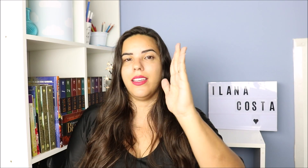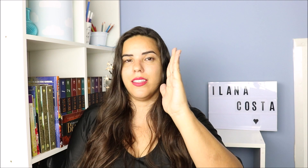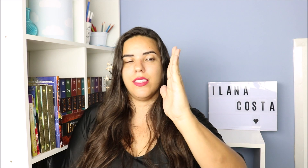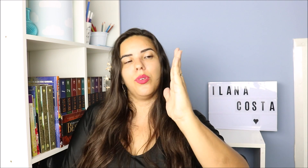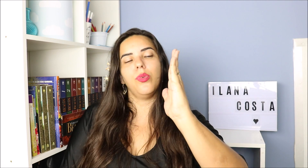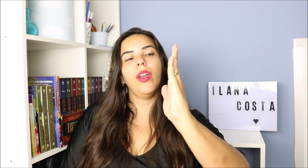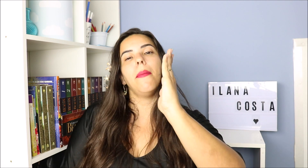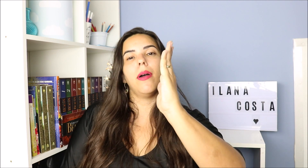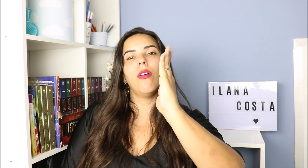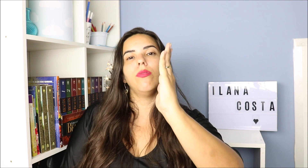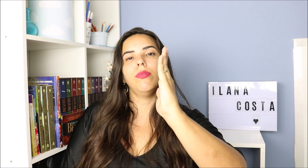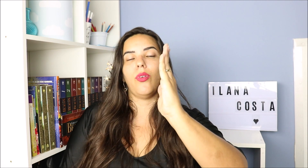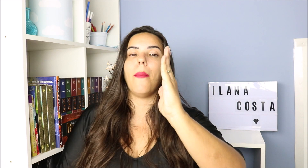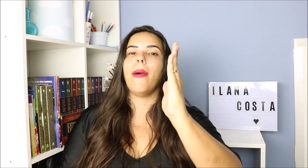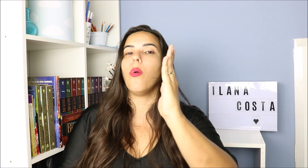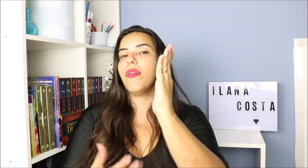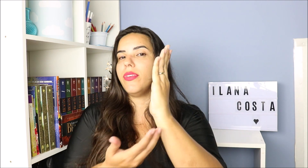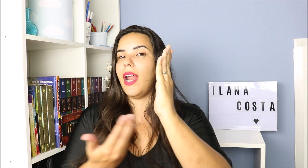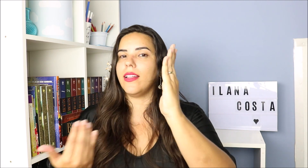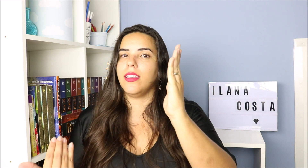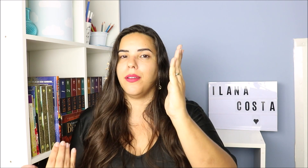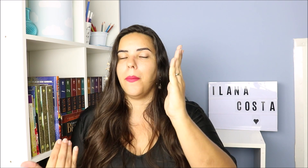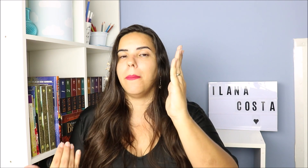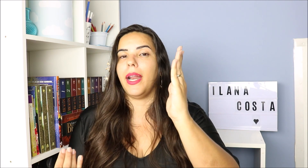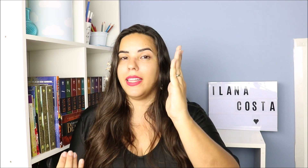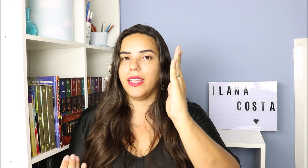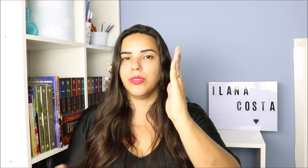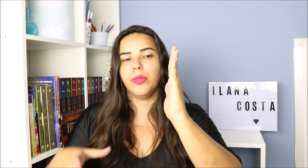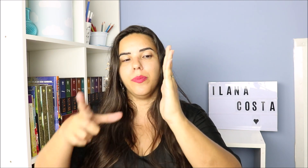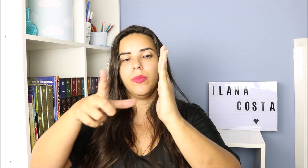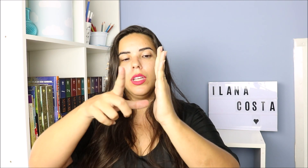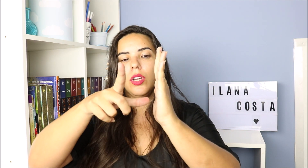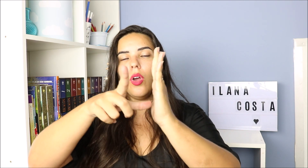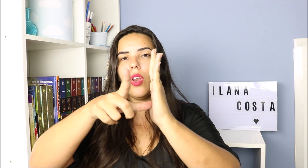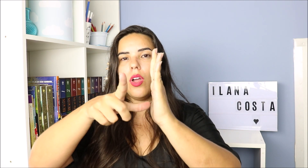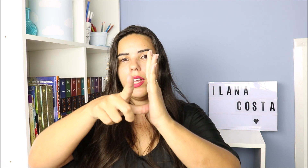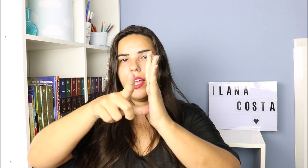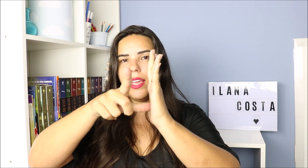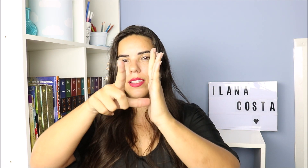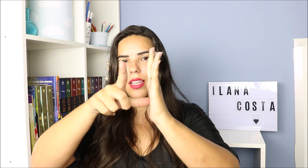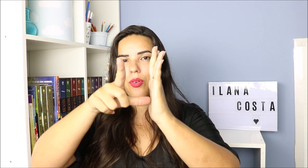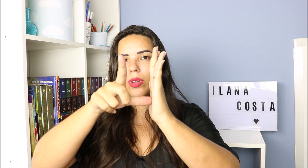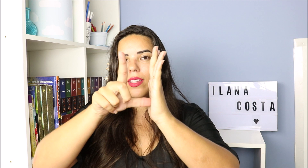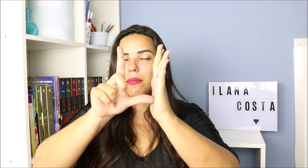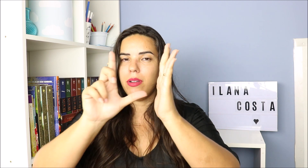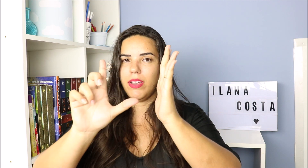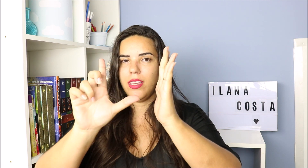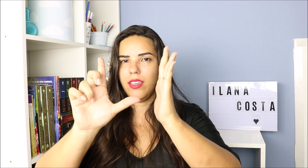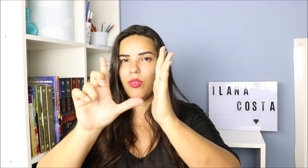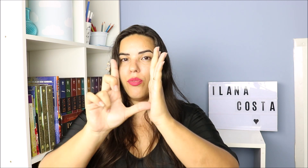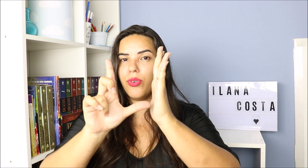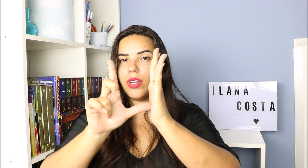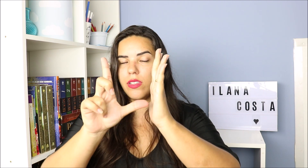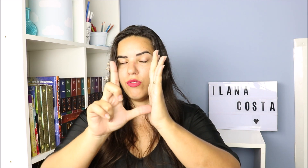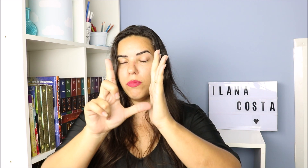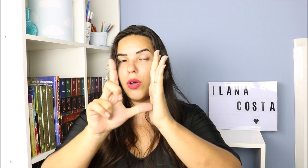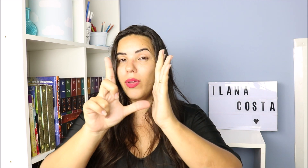daqui. Segura a mão com a palma virada para dentro. Coloca essa outra mão aqui em configuração de mão